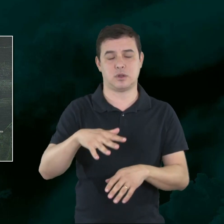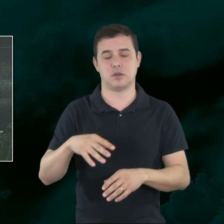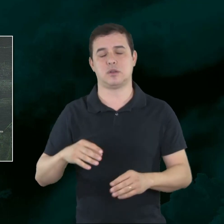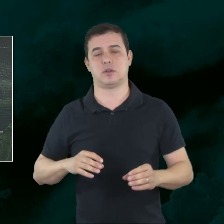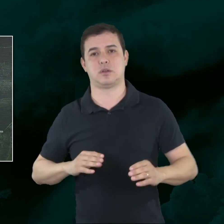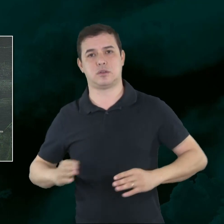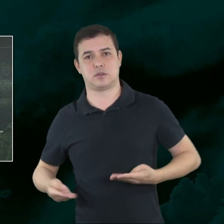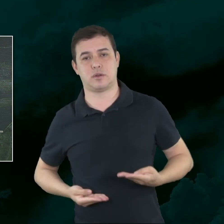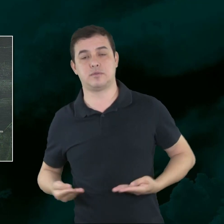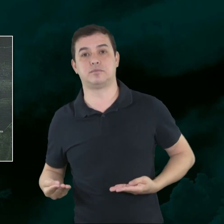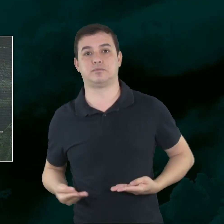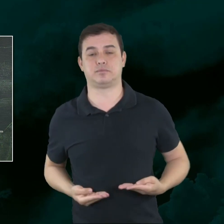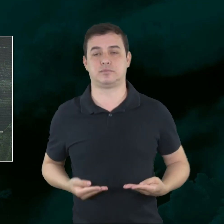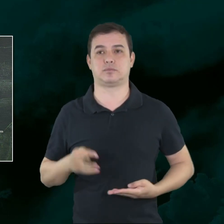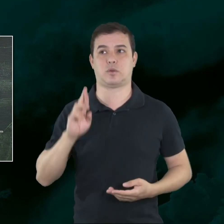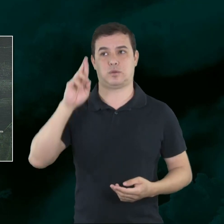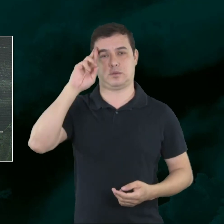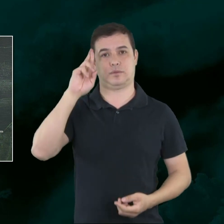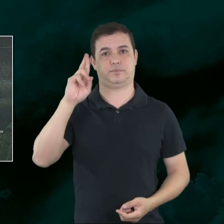se esqueça